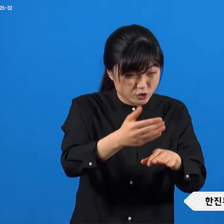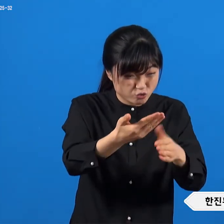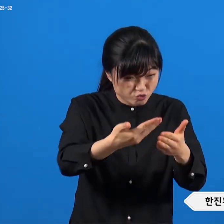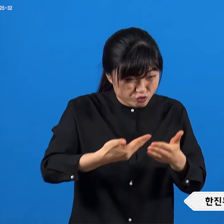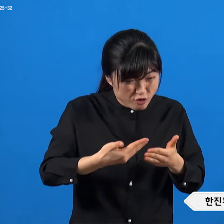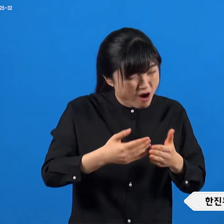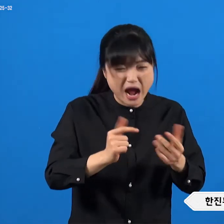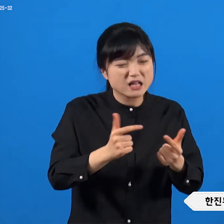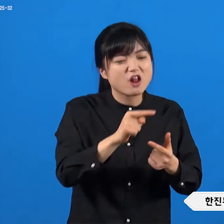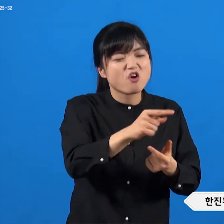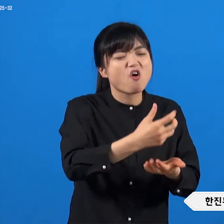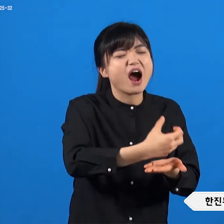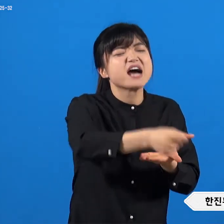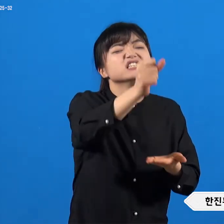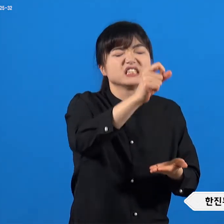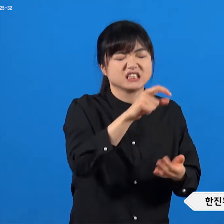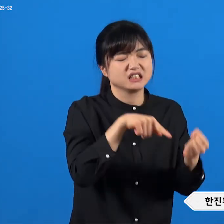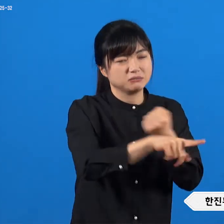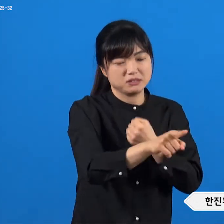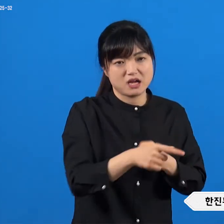주었지 않느냐.